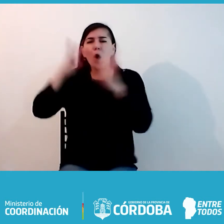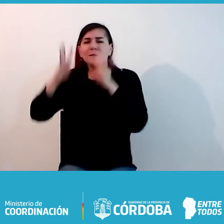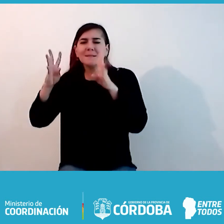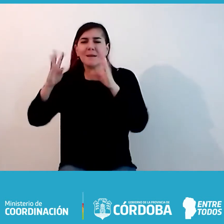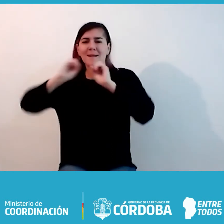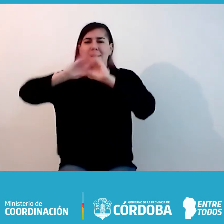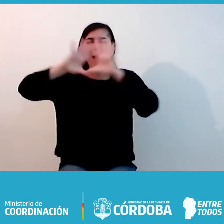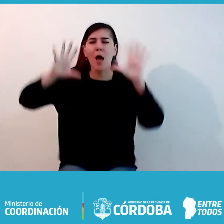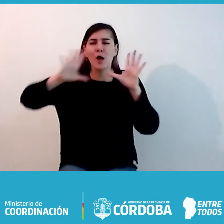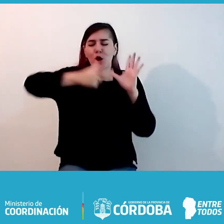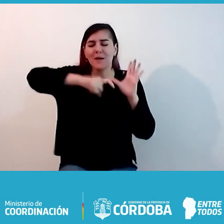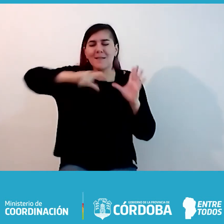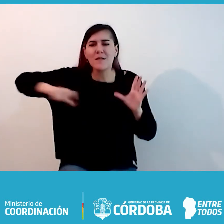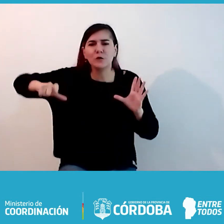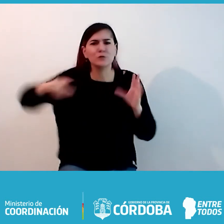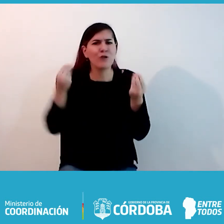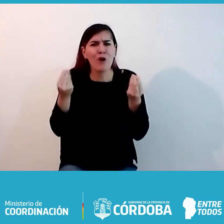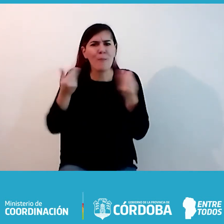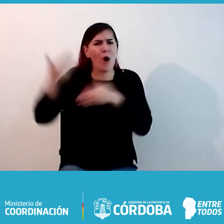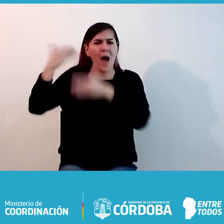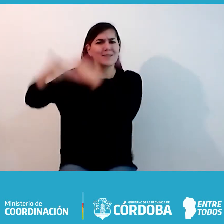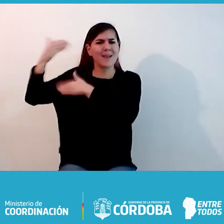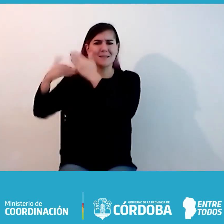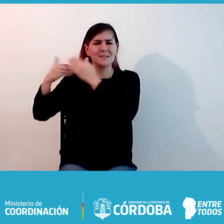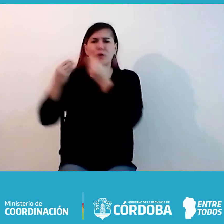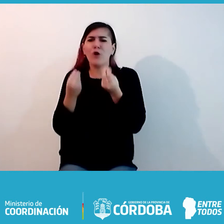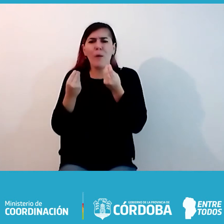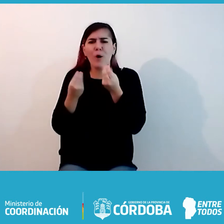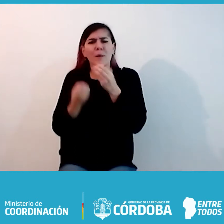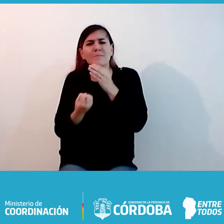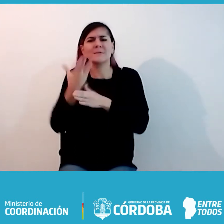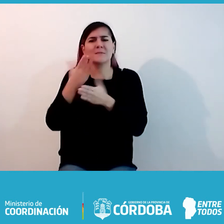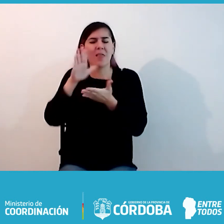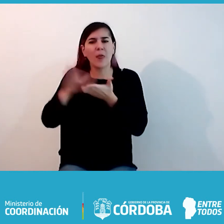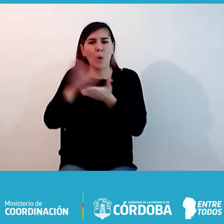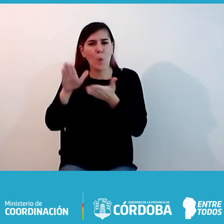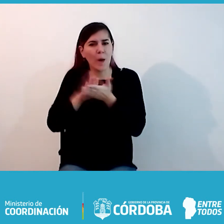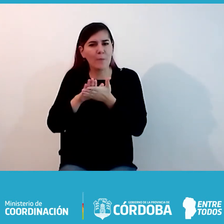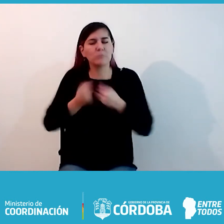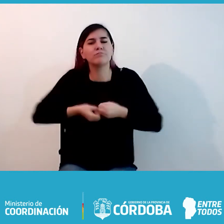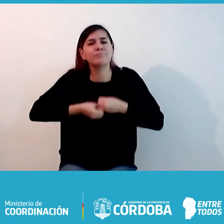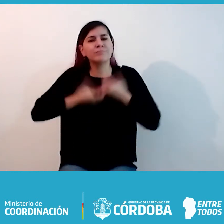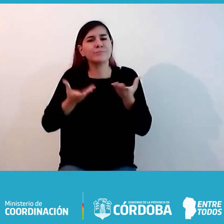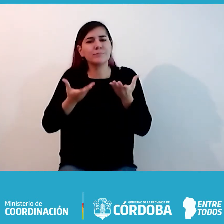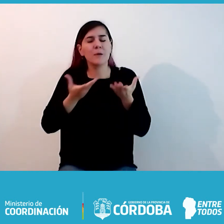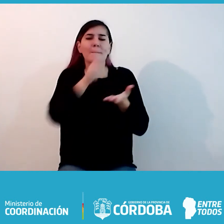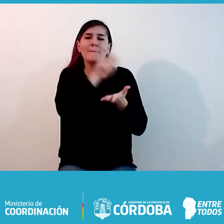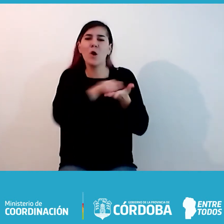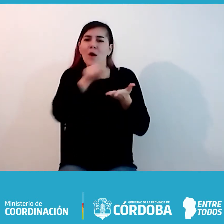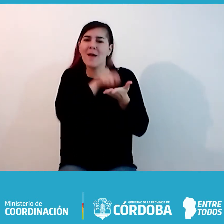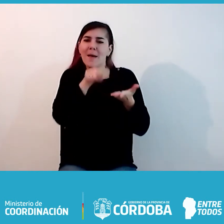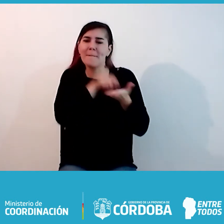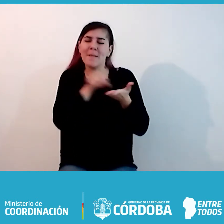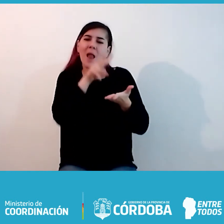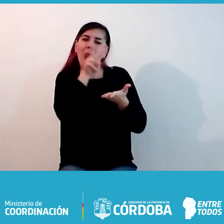limpios nuestros ríos. Cómo volver atrás, cómo volver a empezar, expresa recogiéndose parte de un poema que